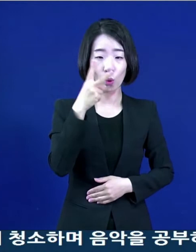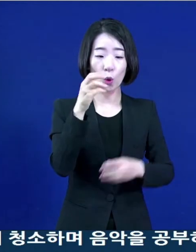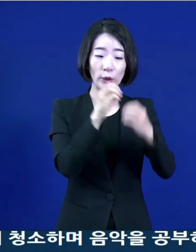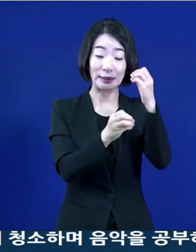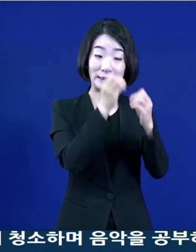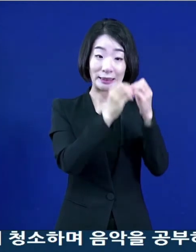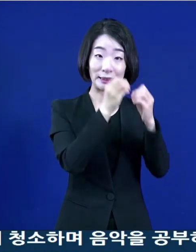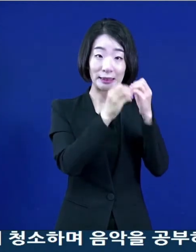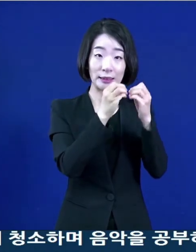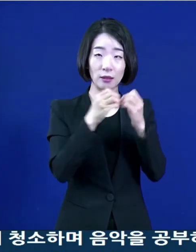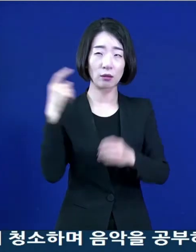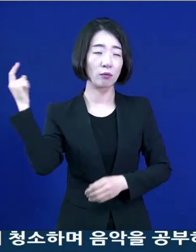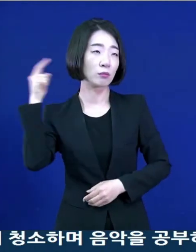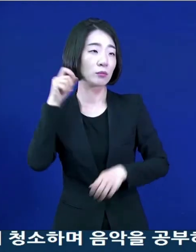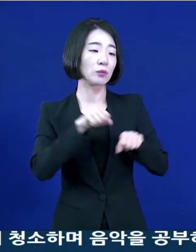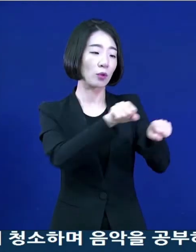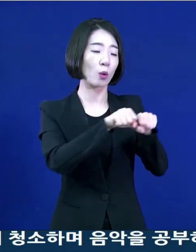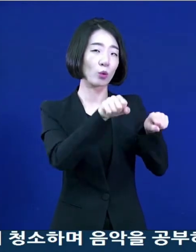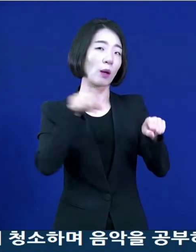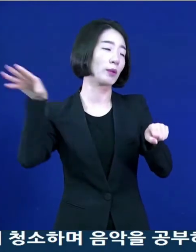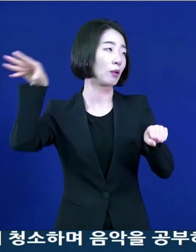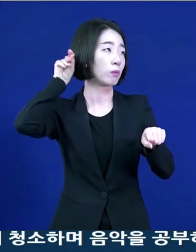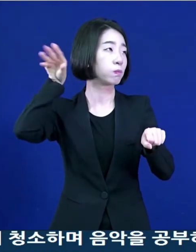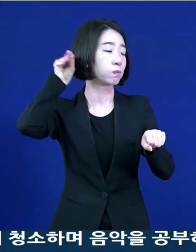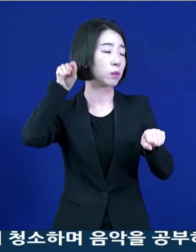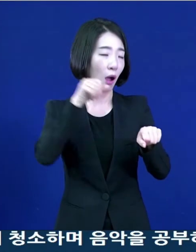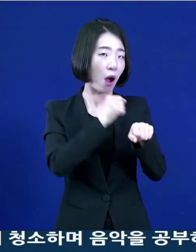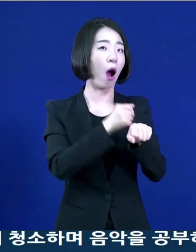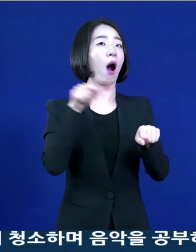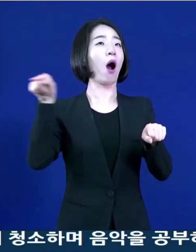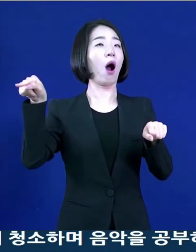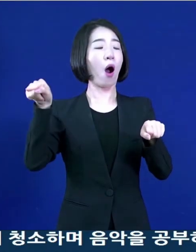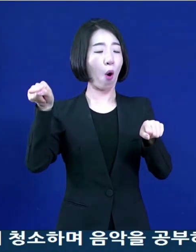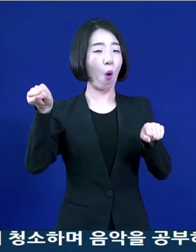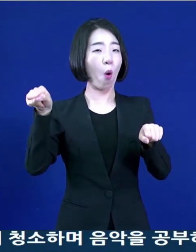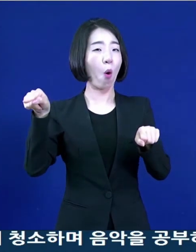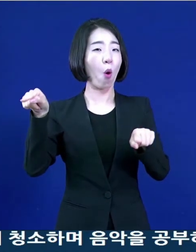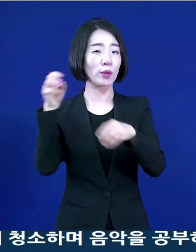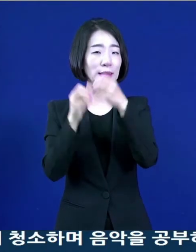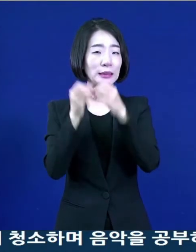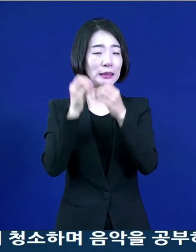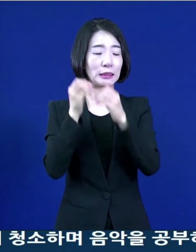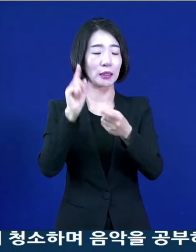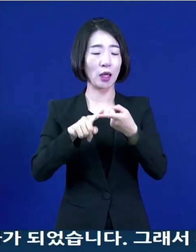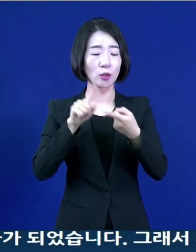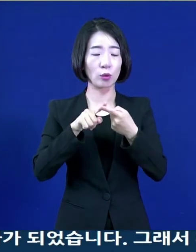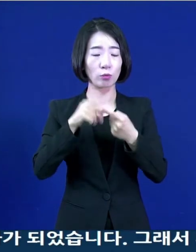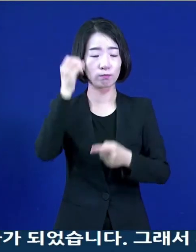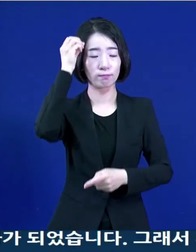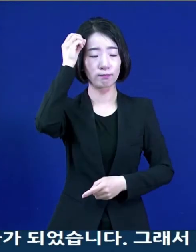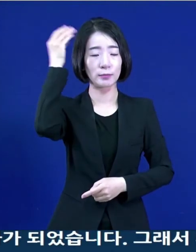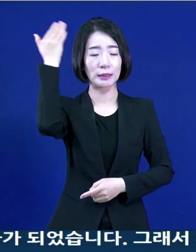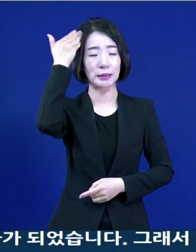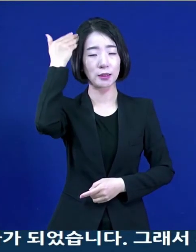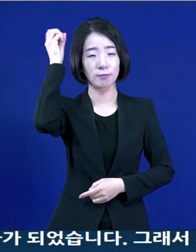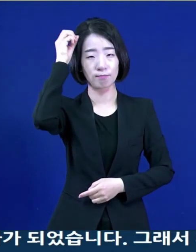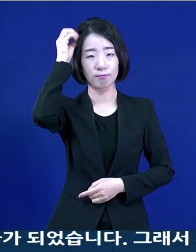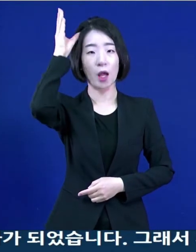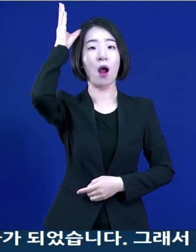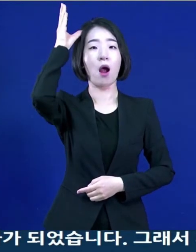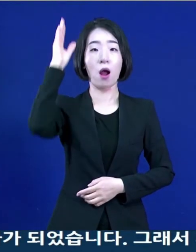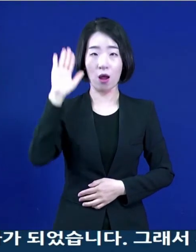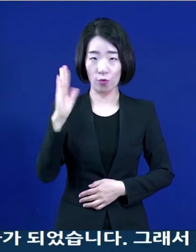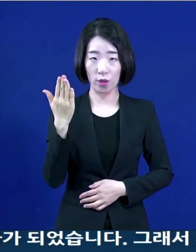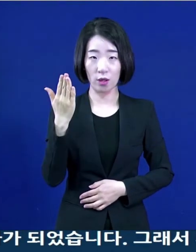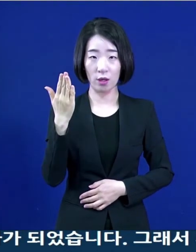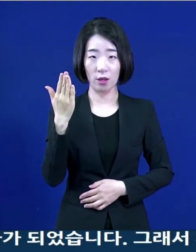노래하고 이게 굉장한 이 창조적인 이런 모습이 된 겁니다. 널리